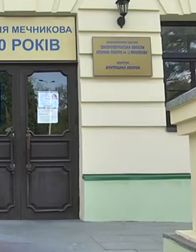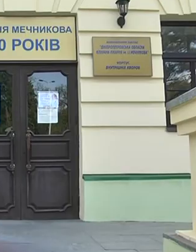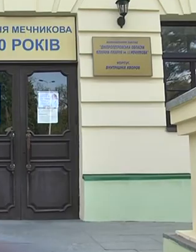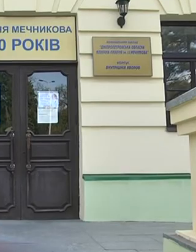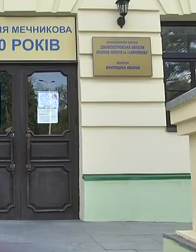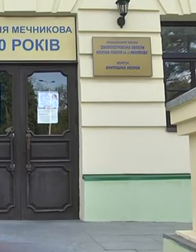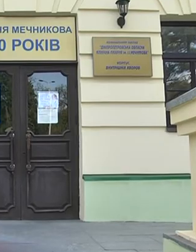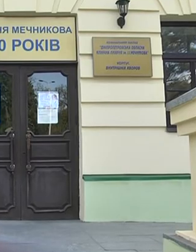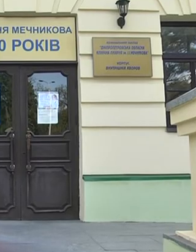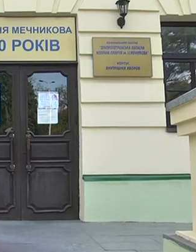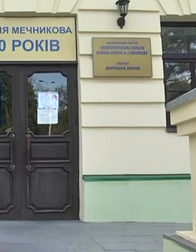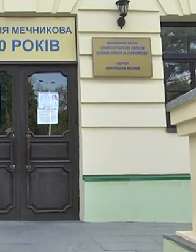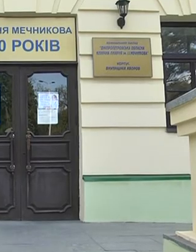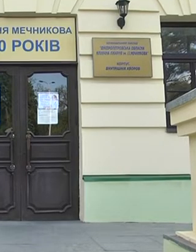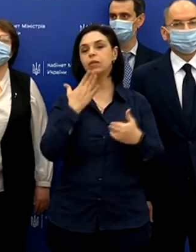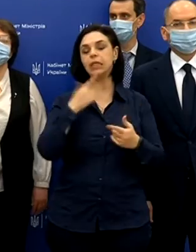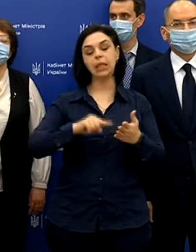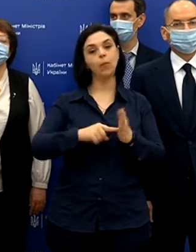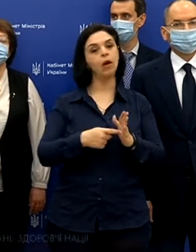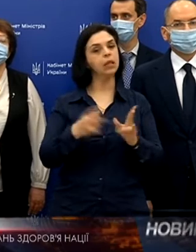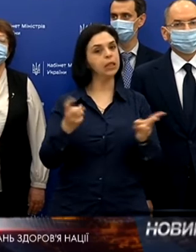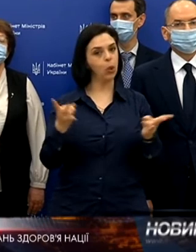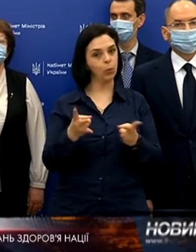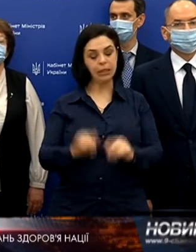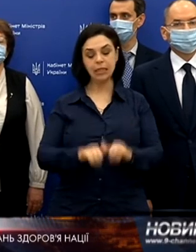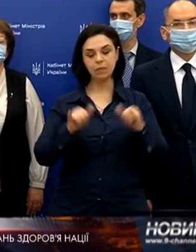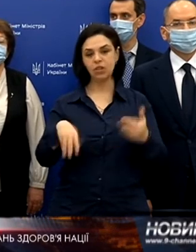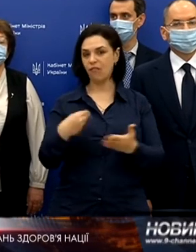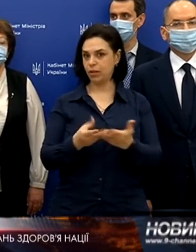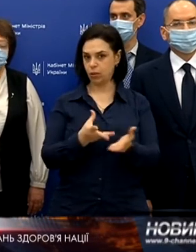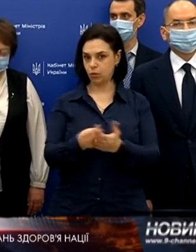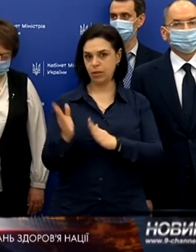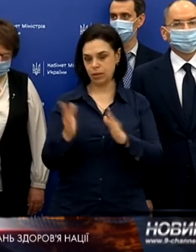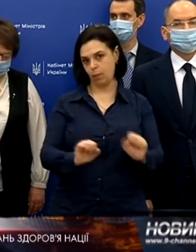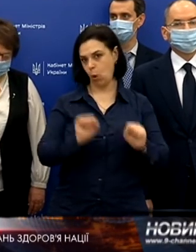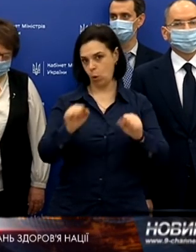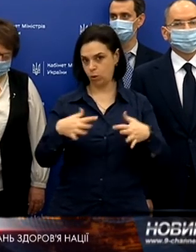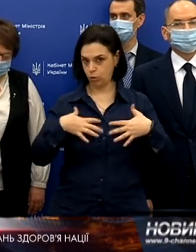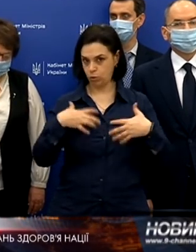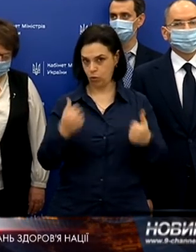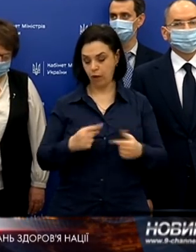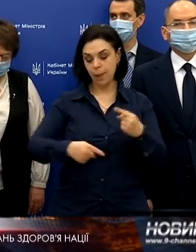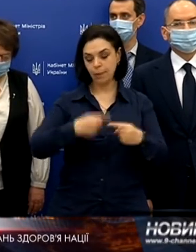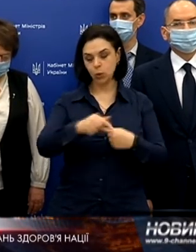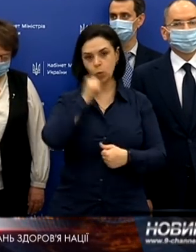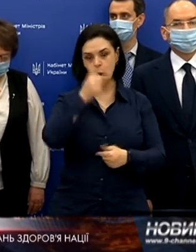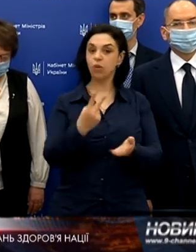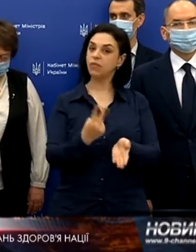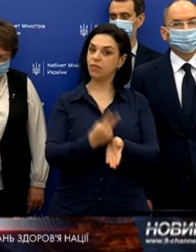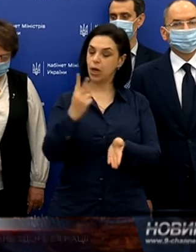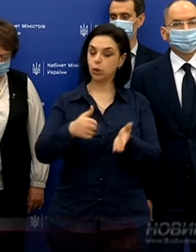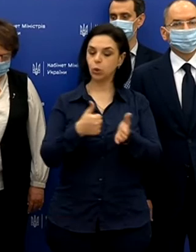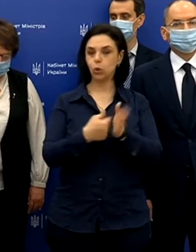для закладів. Комітет здоров'я нації наполягає на необхідності збільшення фінансування системи охорони здоров'я наступного року вдвічі